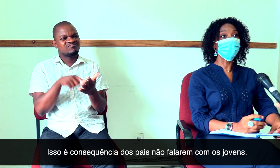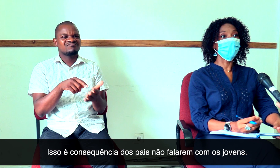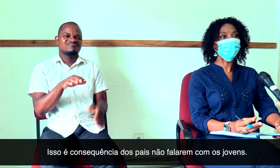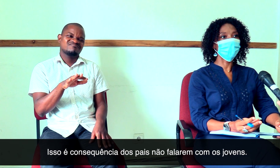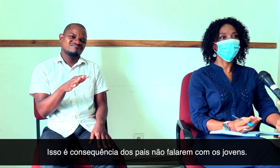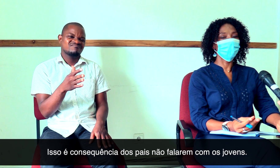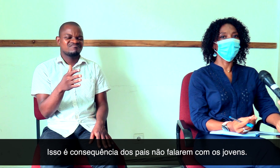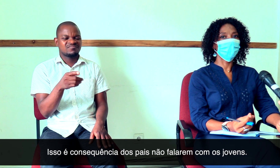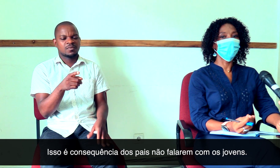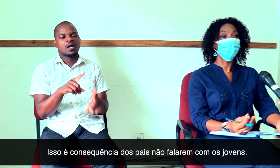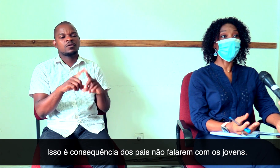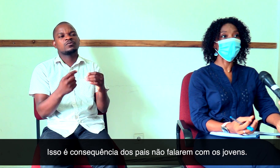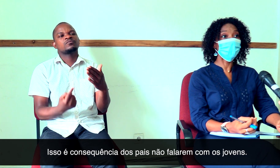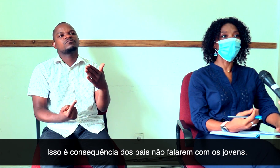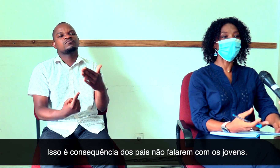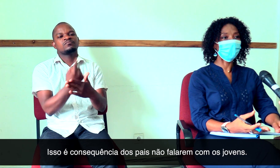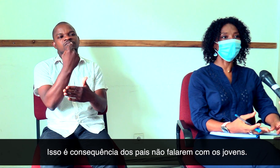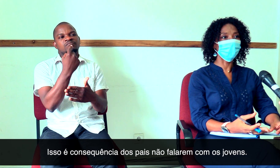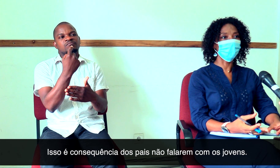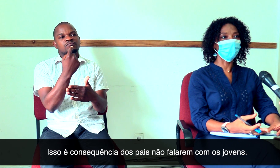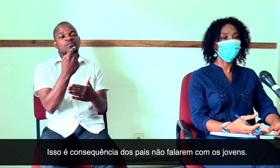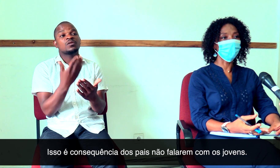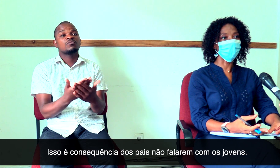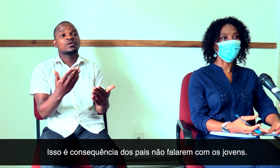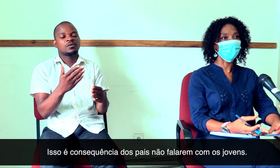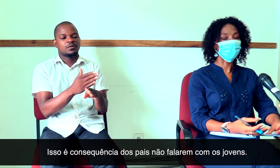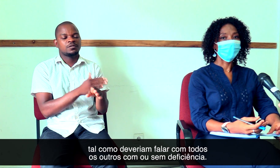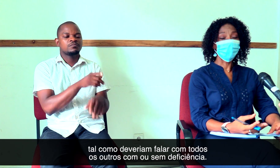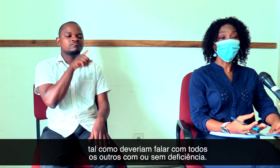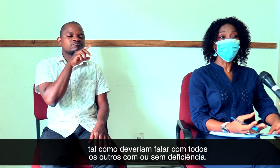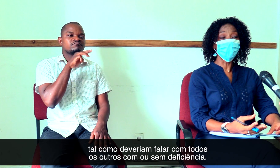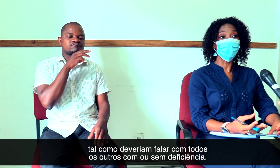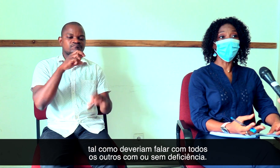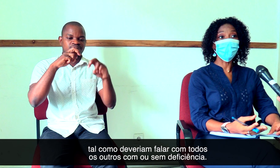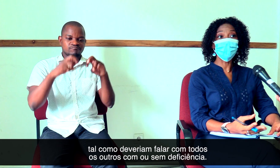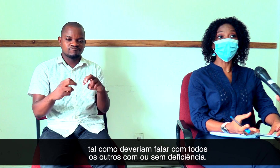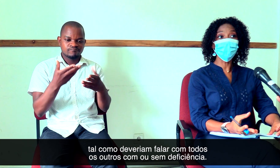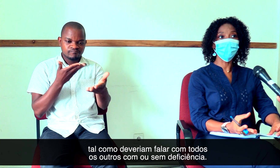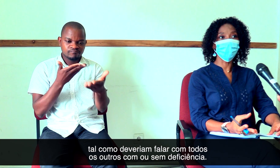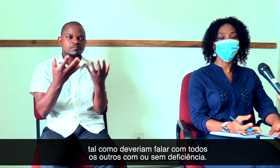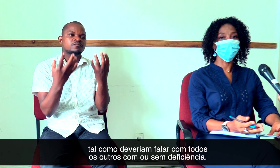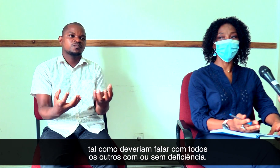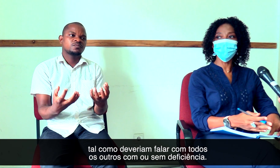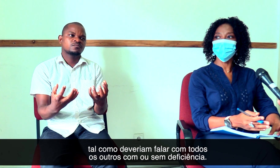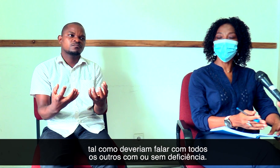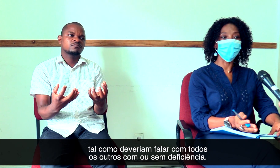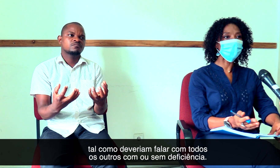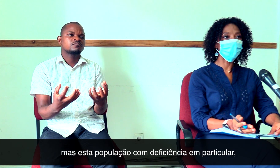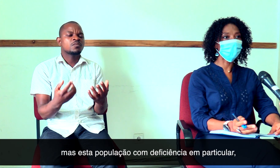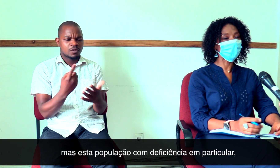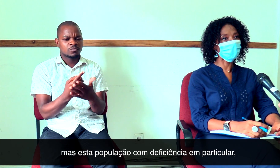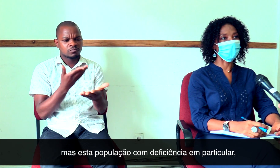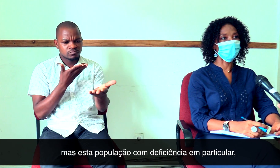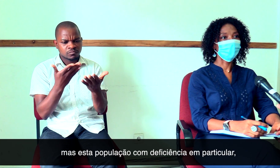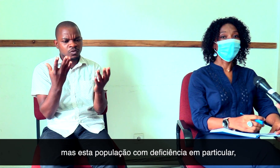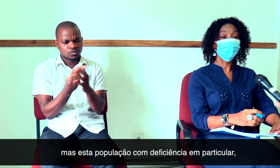de consequências dos pais não falarem com os jovens, tal como deveriam falar com todos os outros, mesmo com deficiência